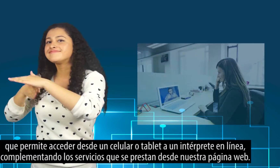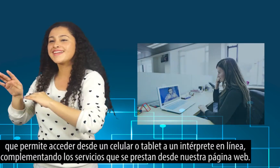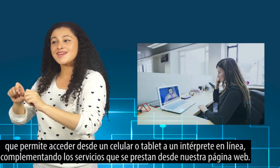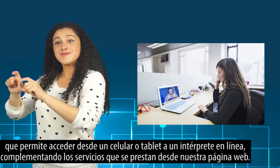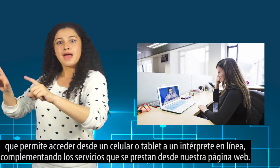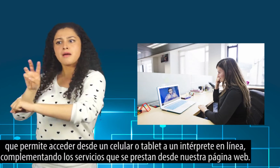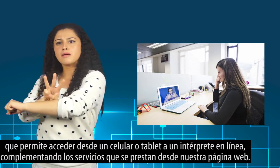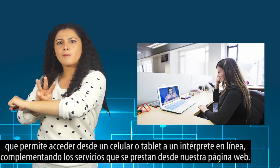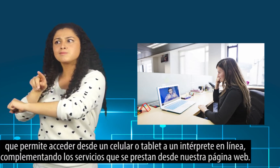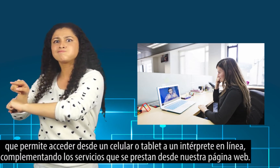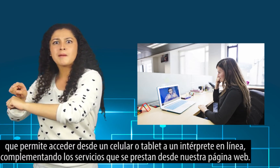web.